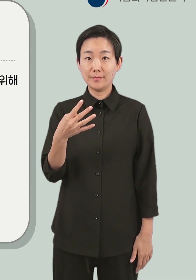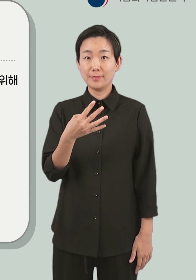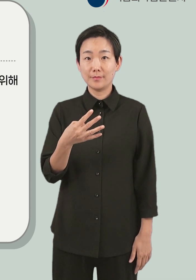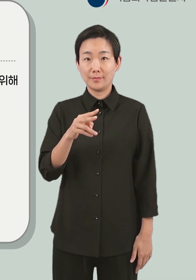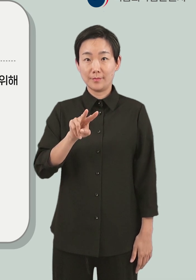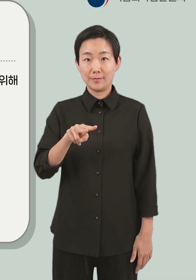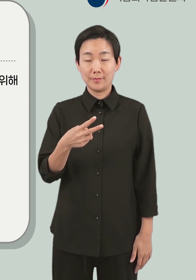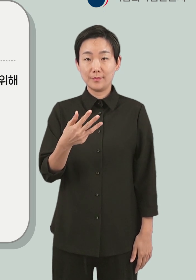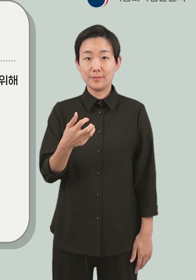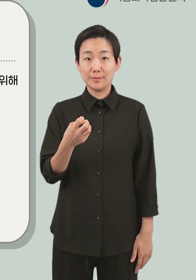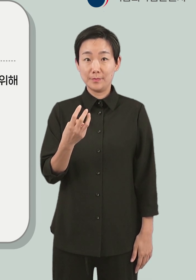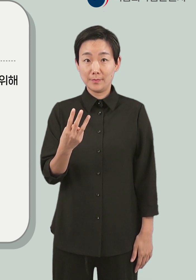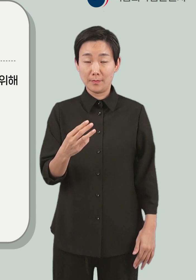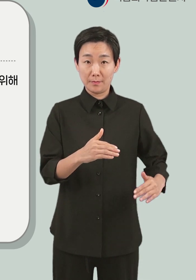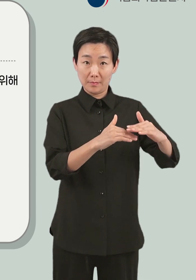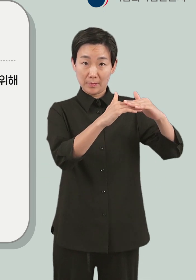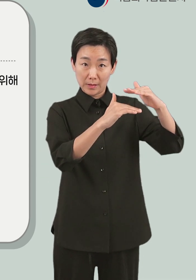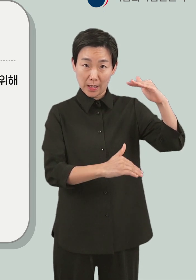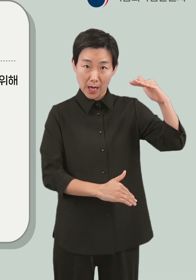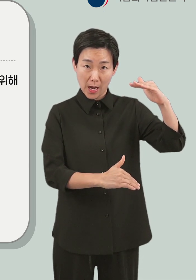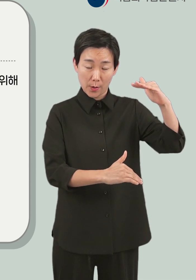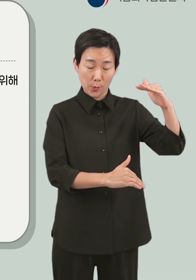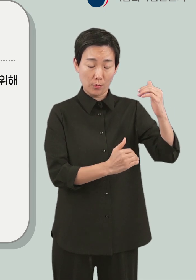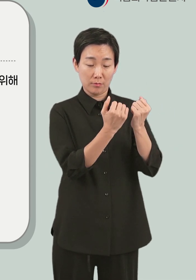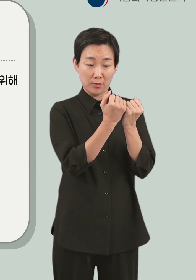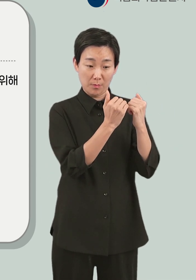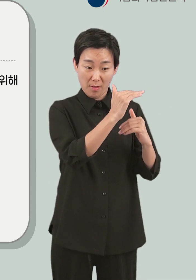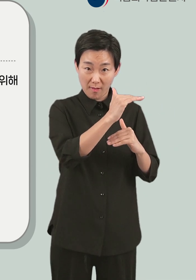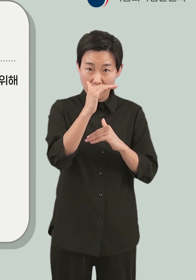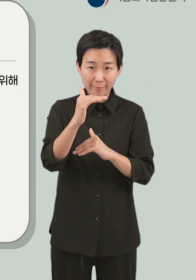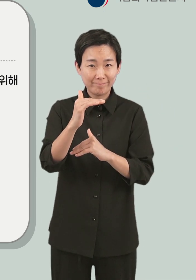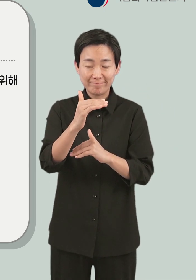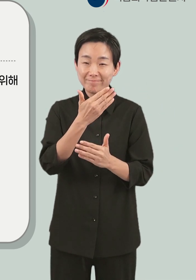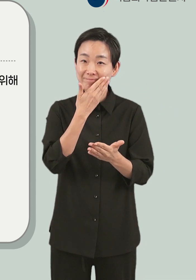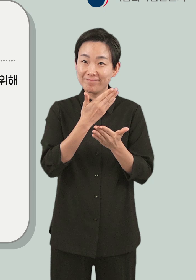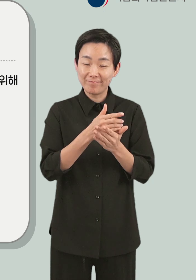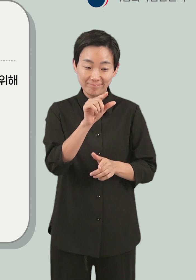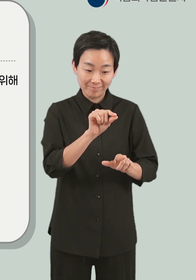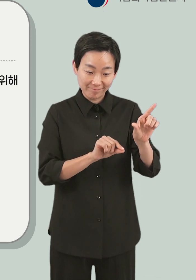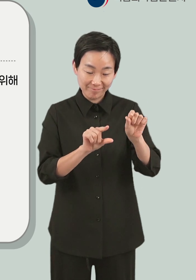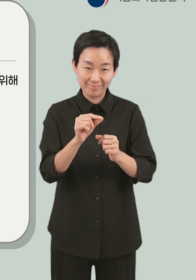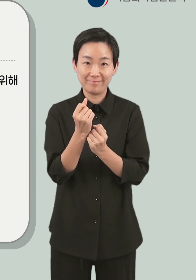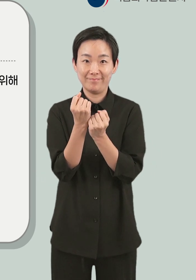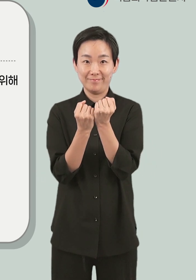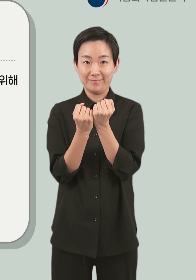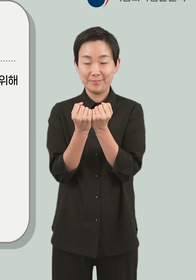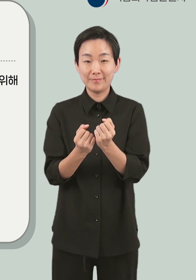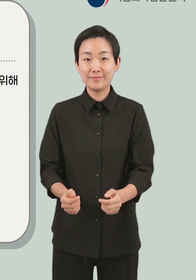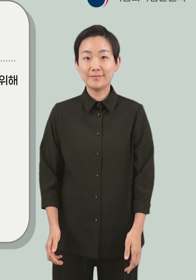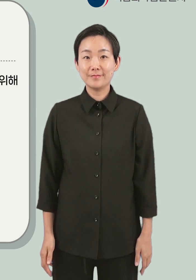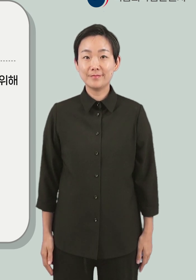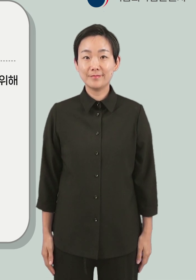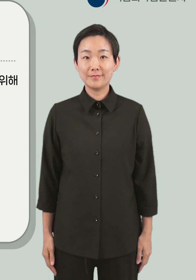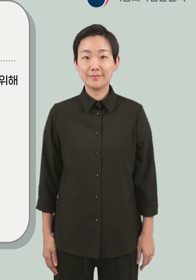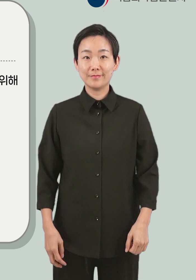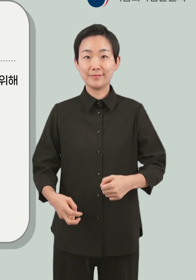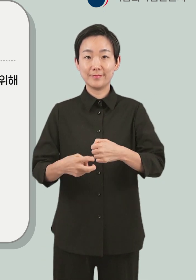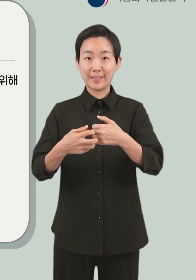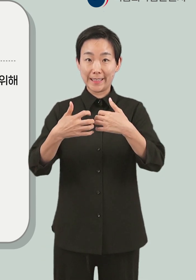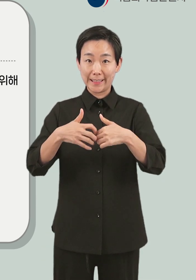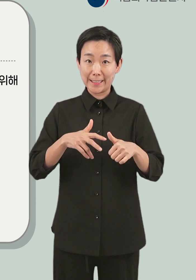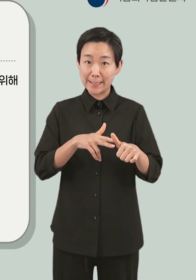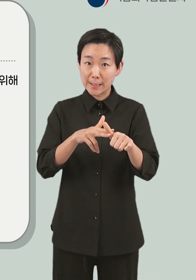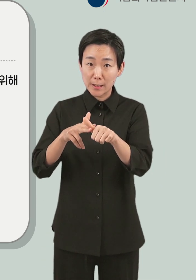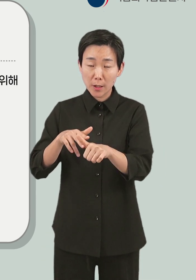수인 18-42835의 일부를 정리한 내용입니다. 의료기기에 관한 모든 내용을 담고 있지 않기 때문에